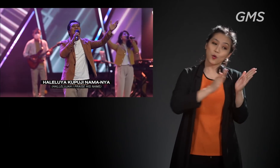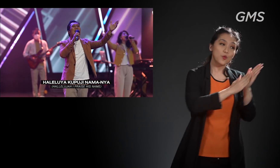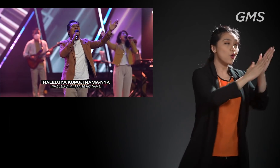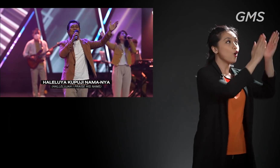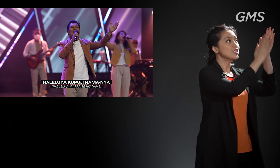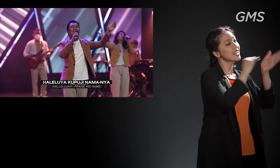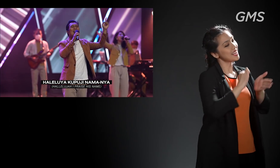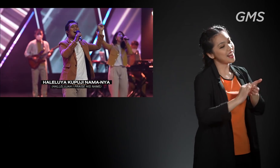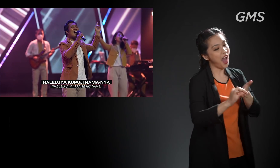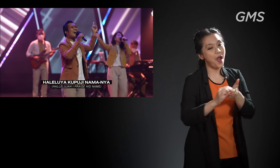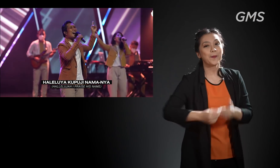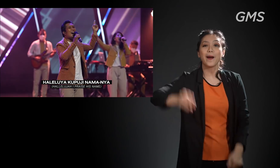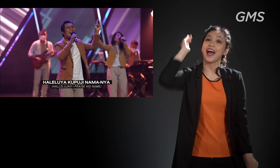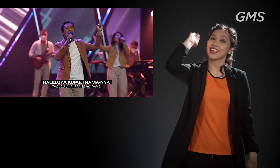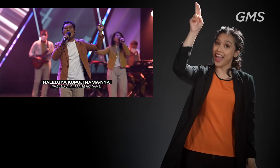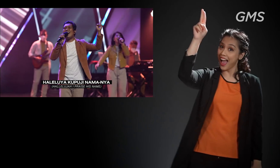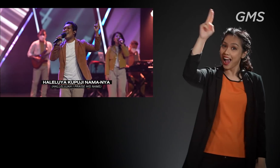puji namanya.